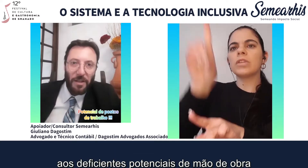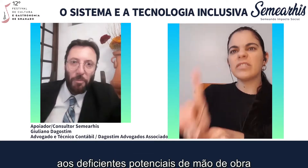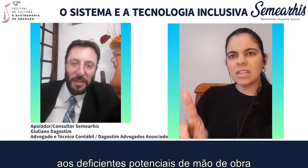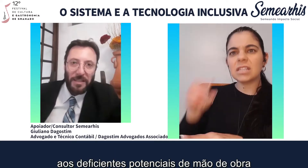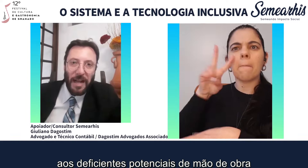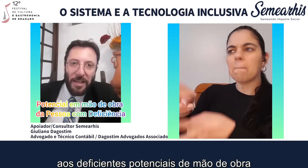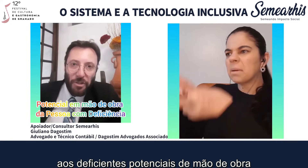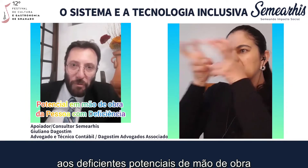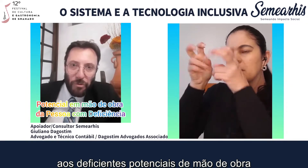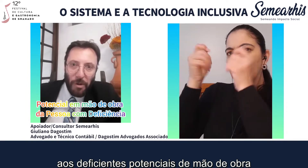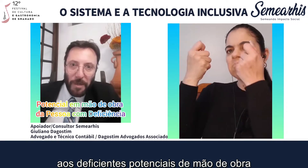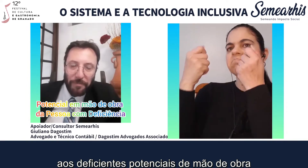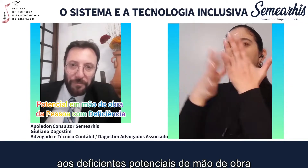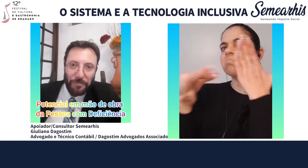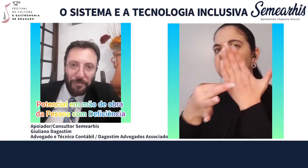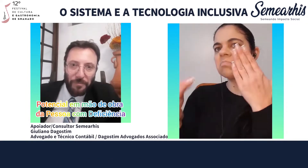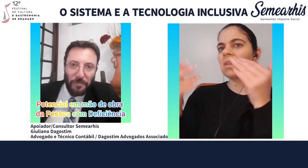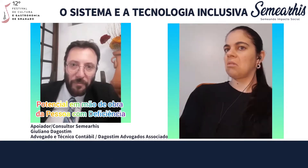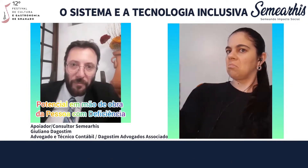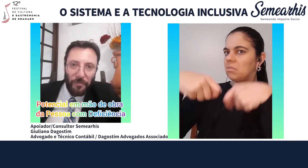deficientes potenciais de mão de obra,